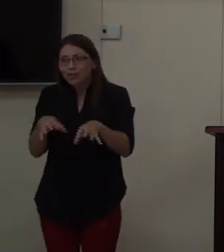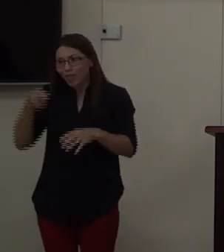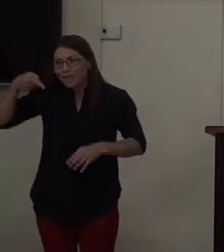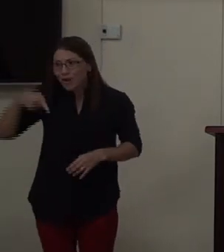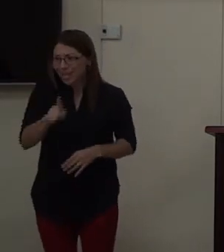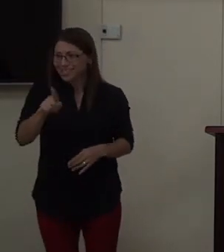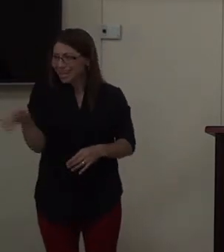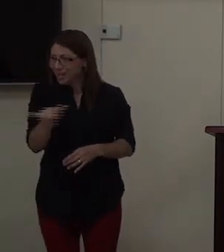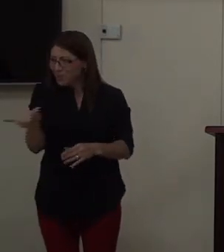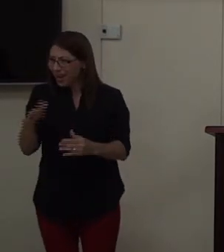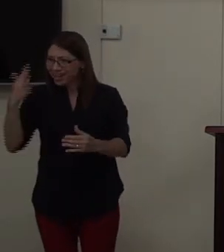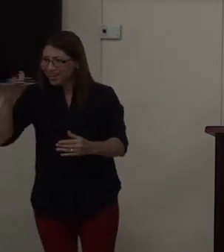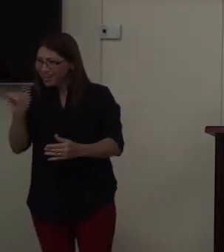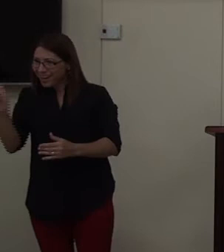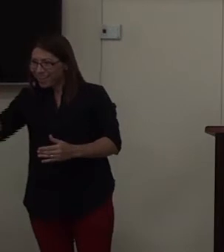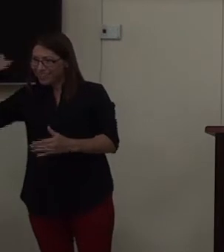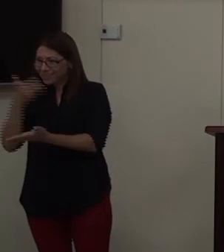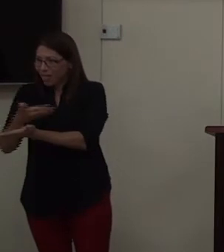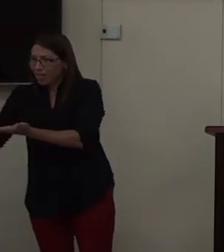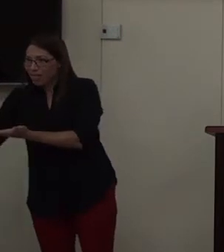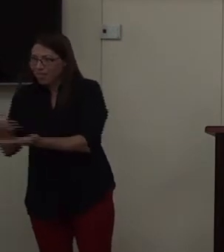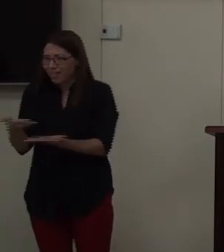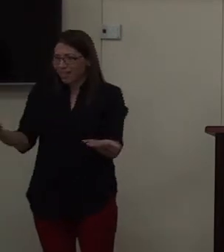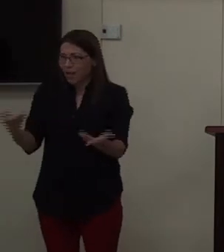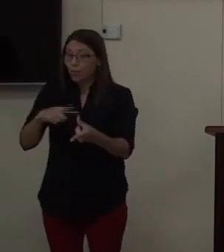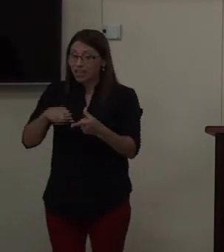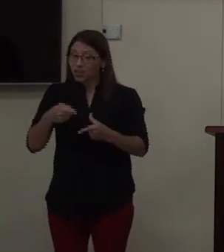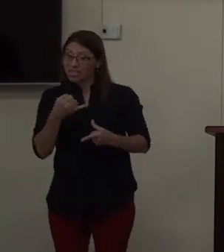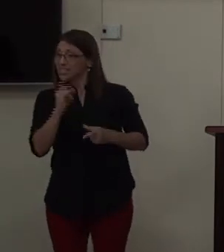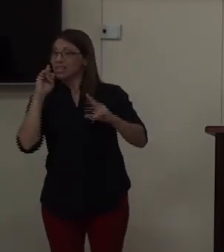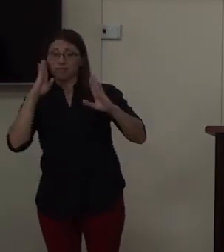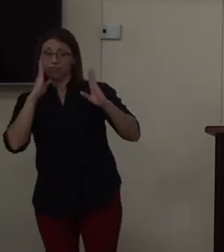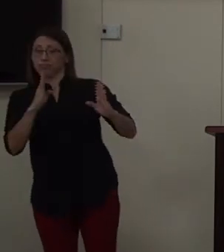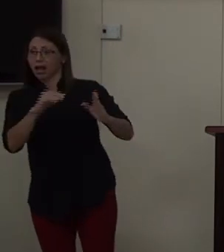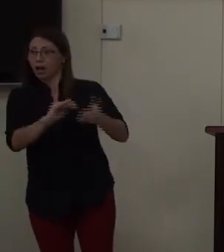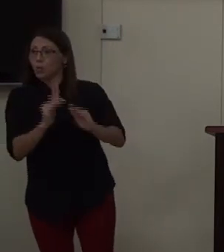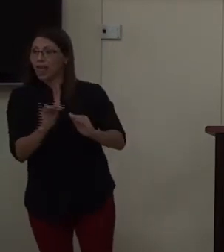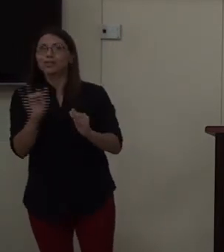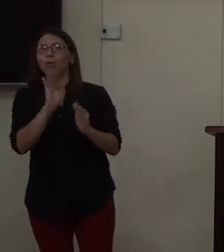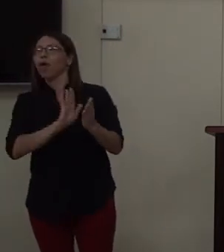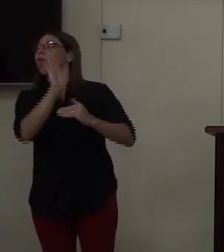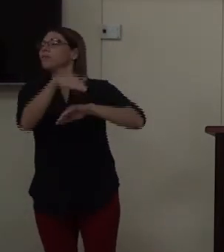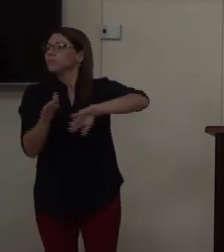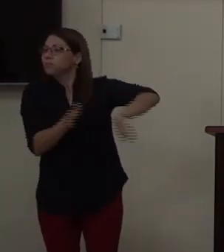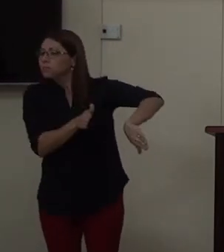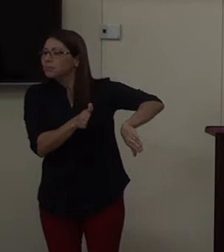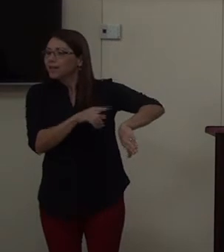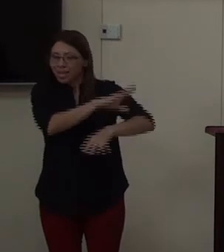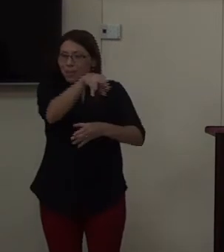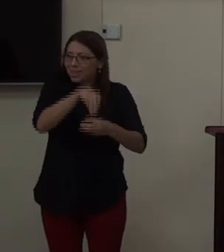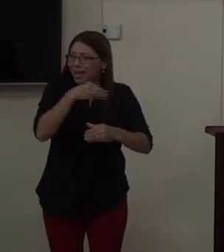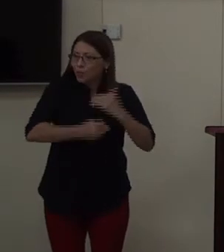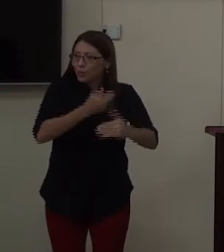similar, ¿verdad? Porque eso, si la comunidad sería otra vez pasarle por encima de la comunidad y meterle a un proceso de violencia